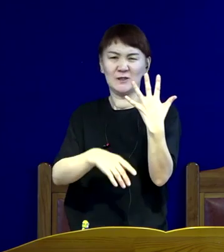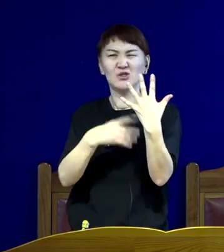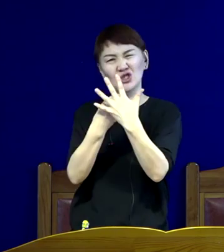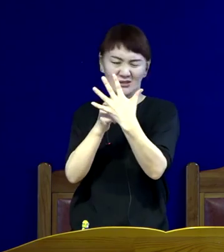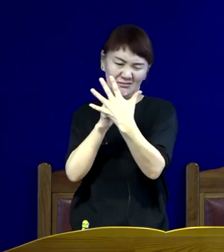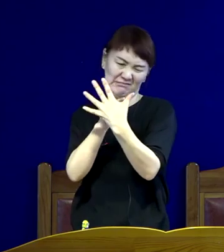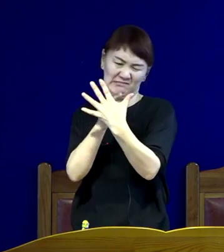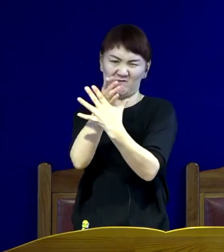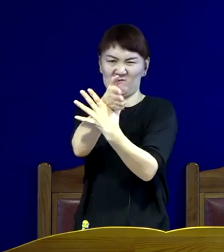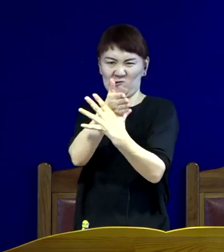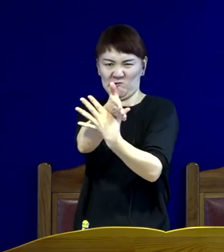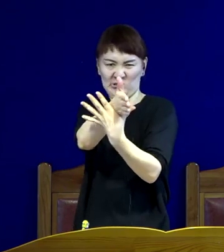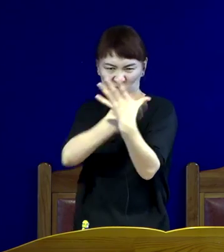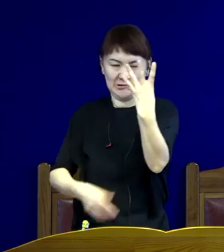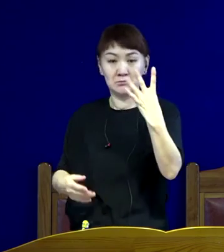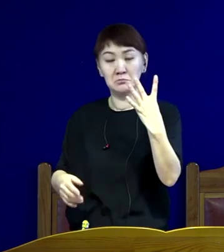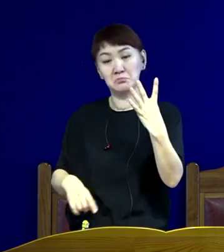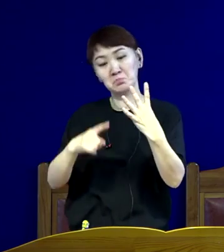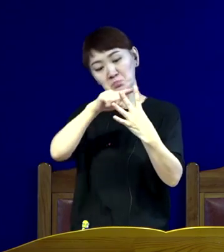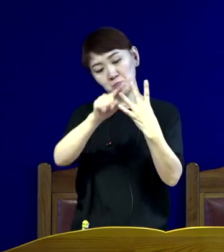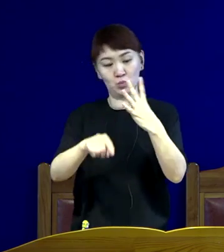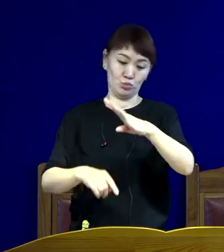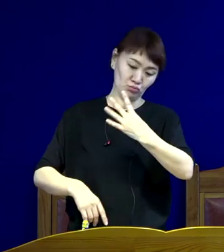гэж бодоод үзээрэй. Яах бол